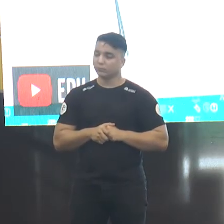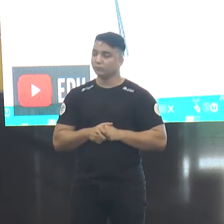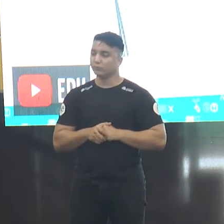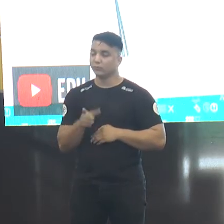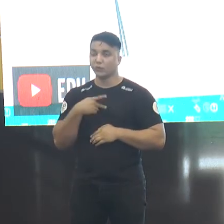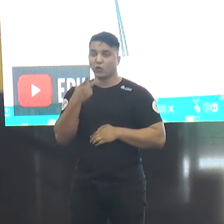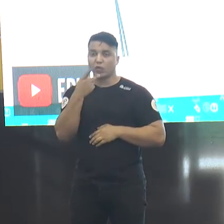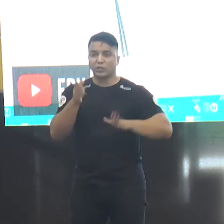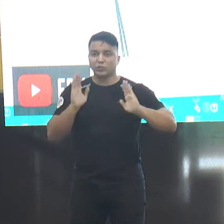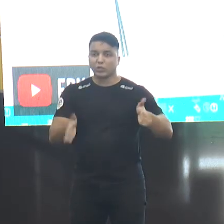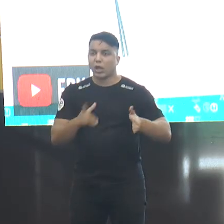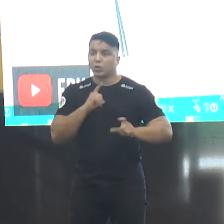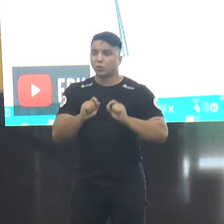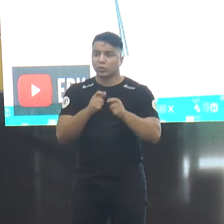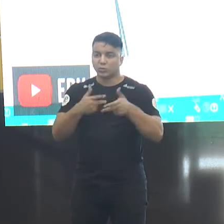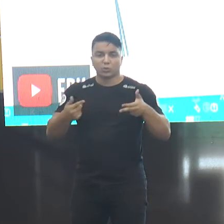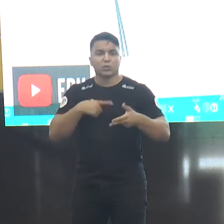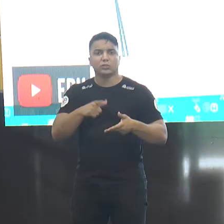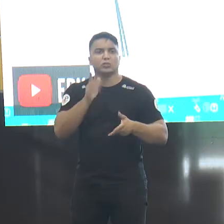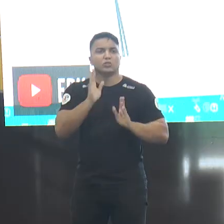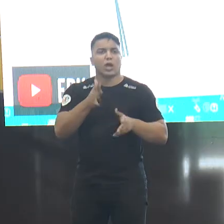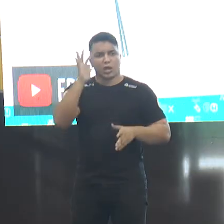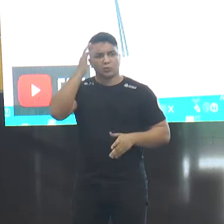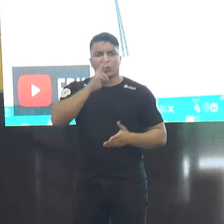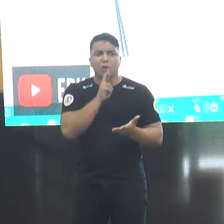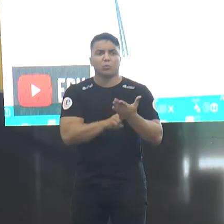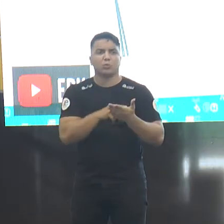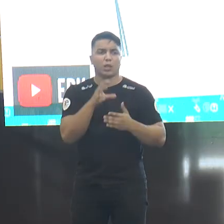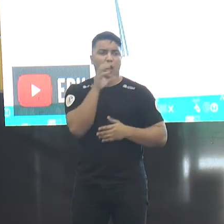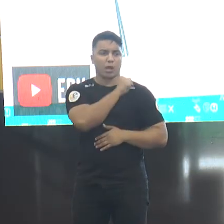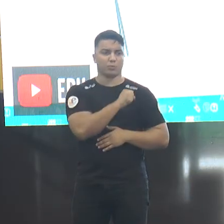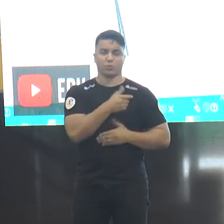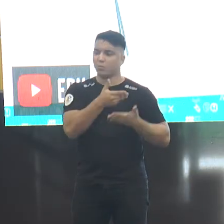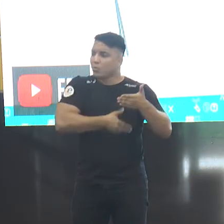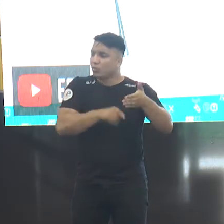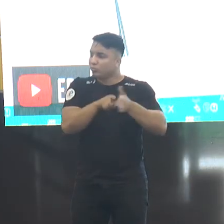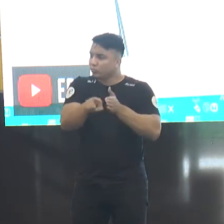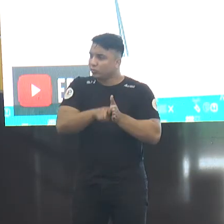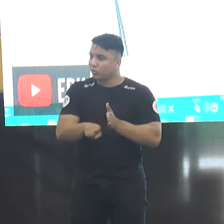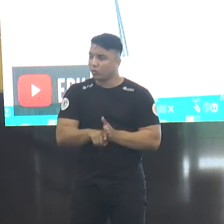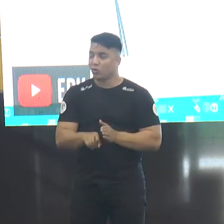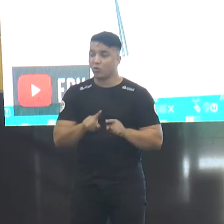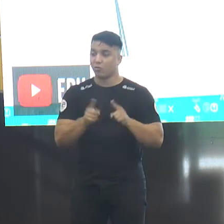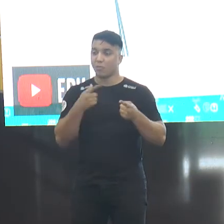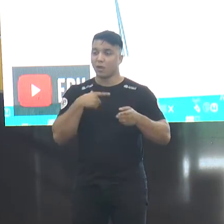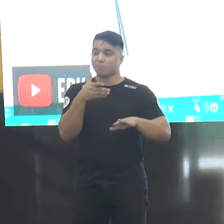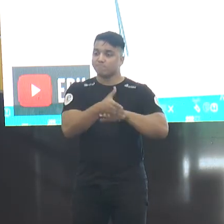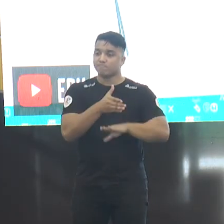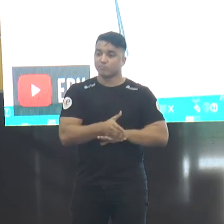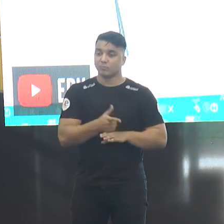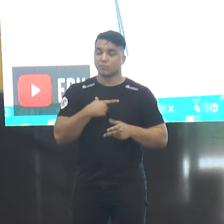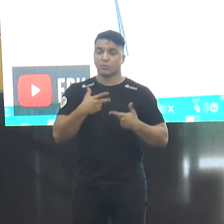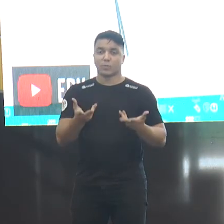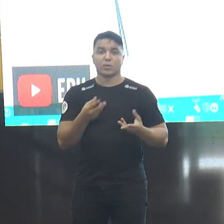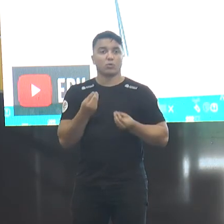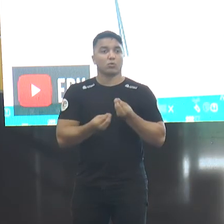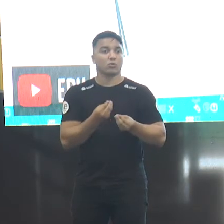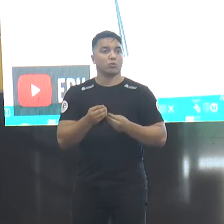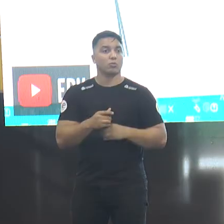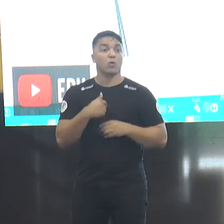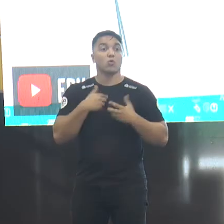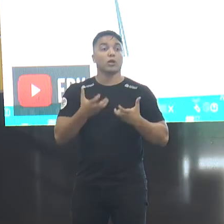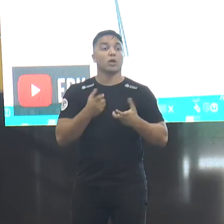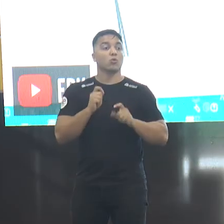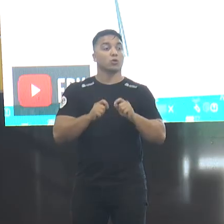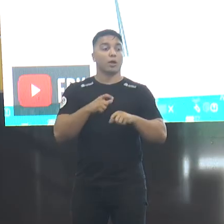Eu já disse para vocês, sinceramente, coisa que vocês resolvem muitas questões da prova. Agora, como eu pedi a participação da galera bem aqui, eu